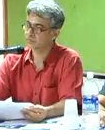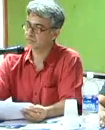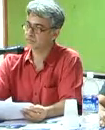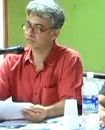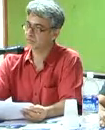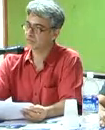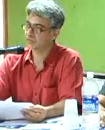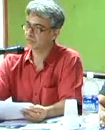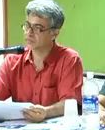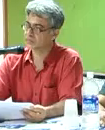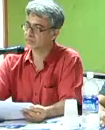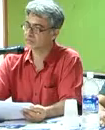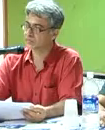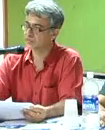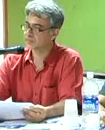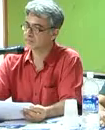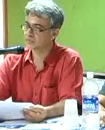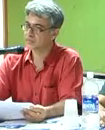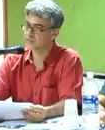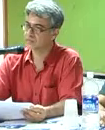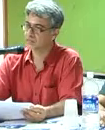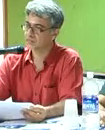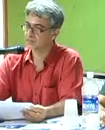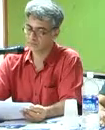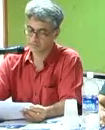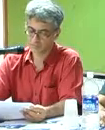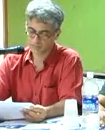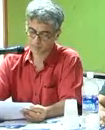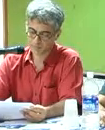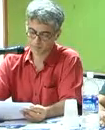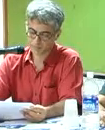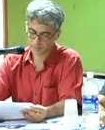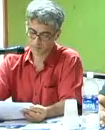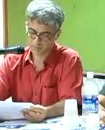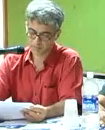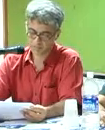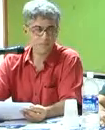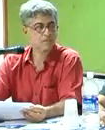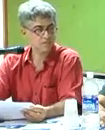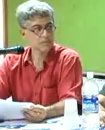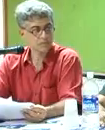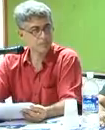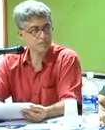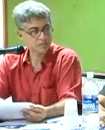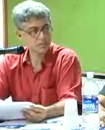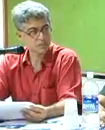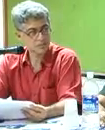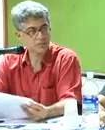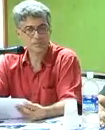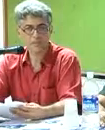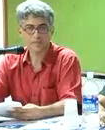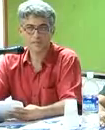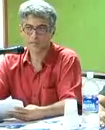कहते हैं, वो एक पेटिशनर बनकर कोर्ट जा सकता है और कोर्ट से रिट के थ्रू, पीआईएल की रिट के